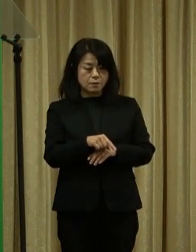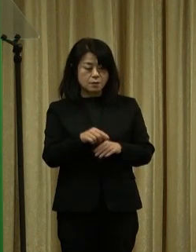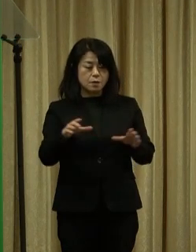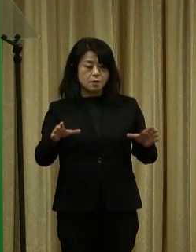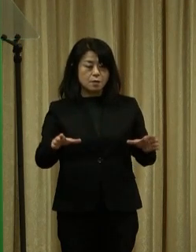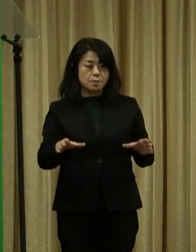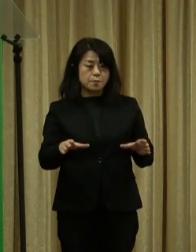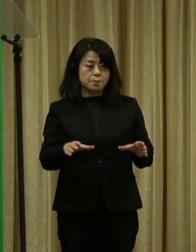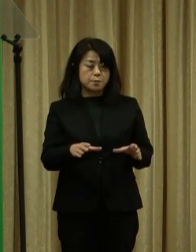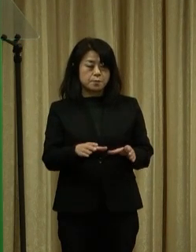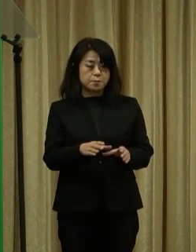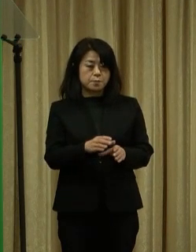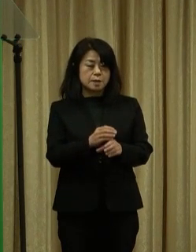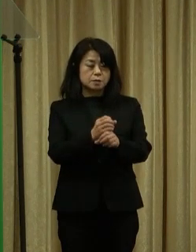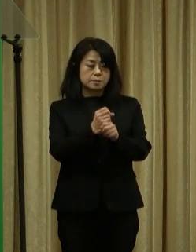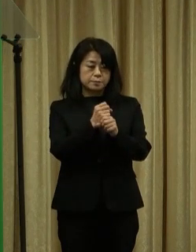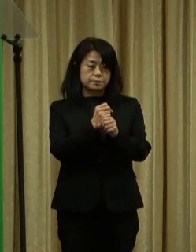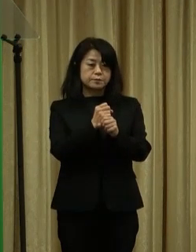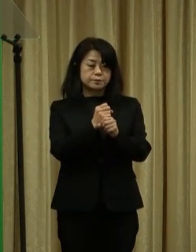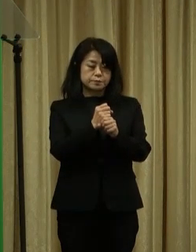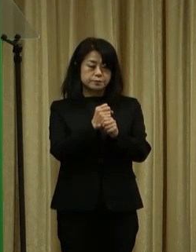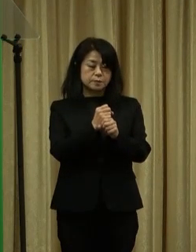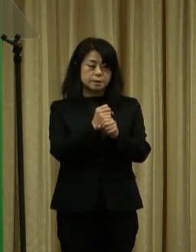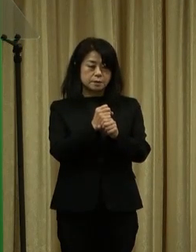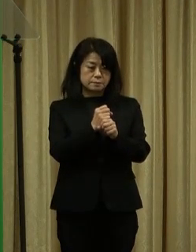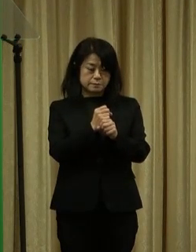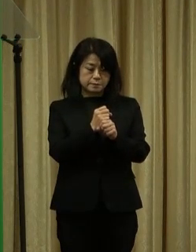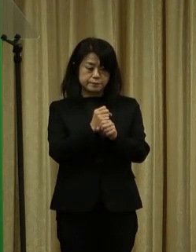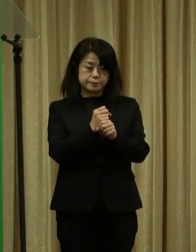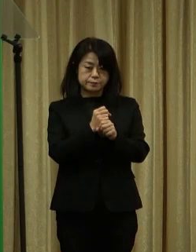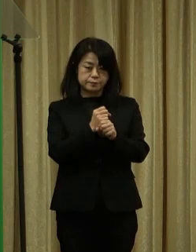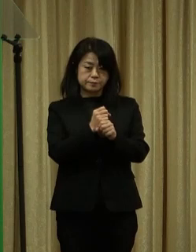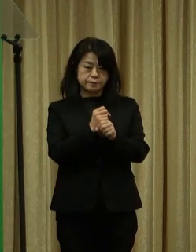ものを、ぜひしっかり組み合わせてですね、